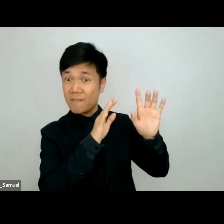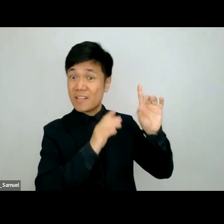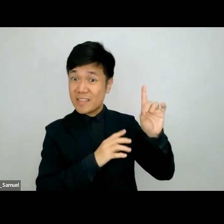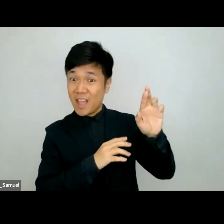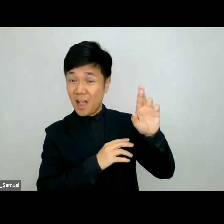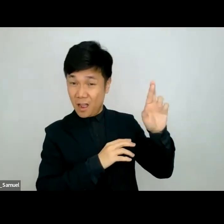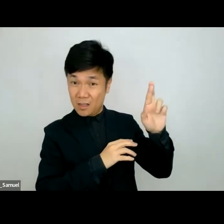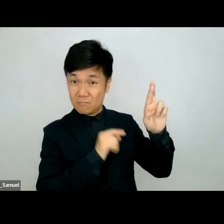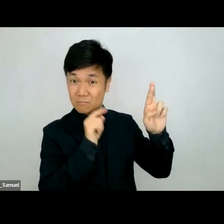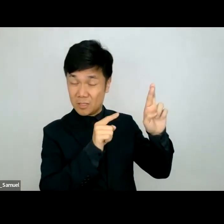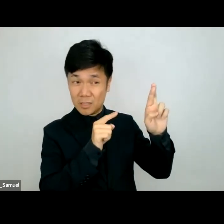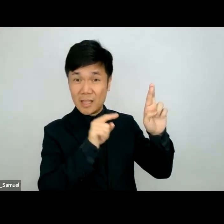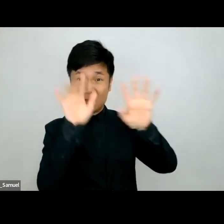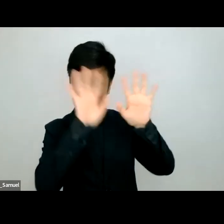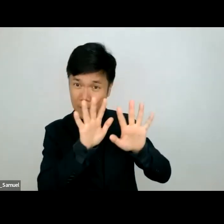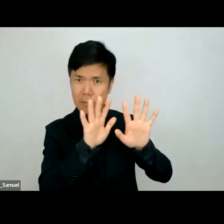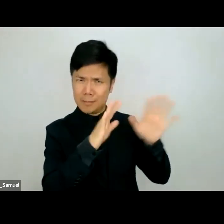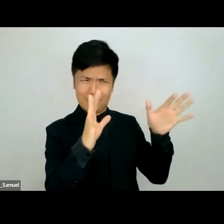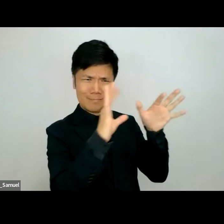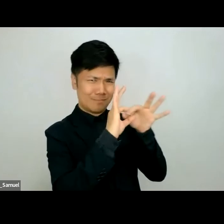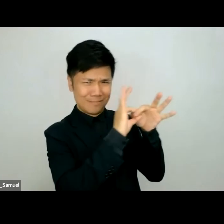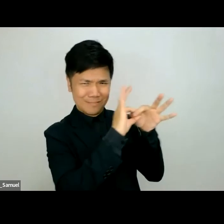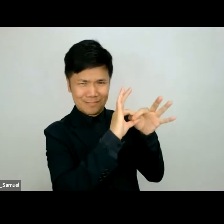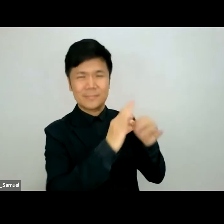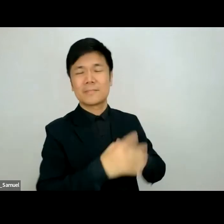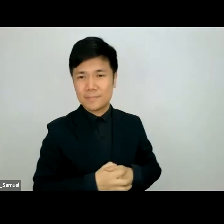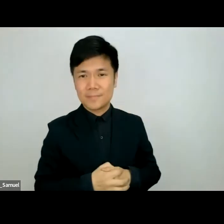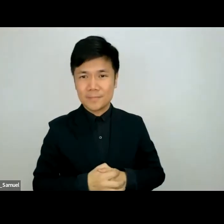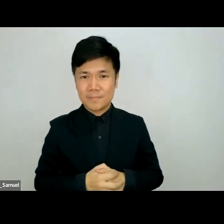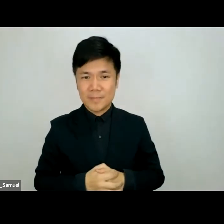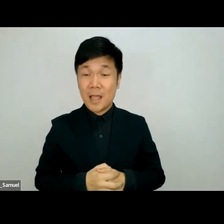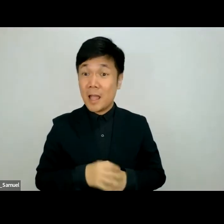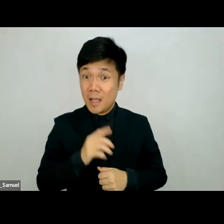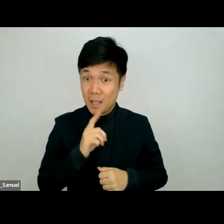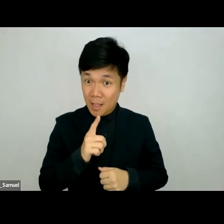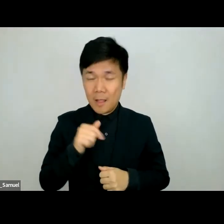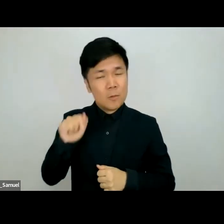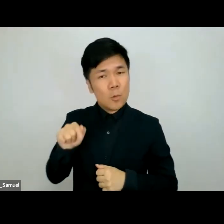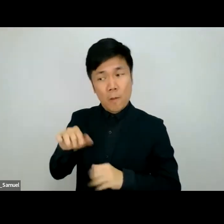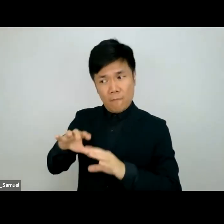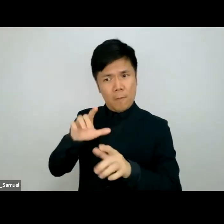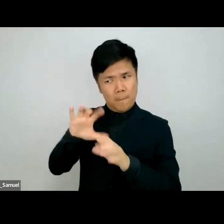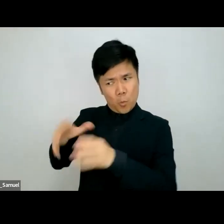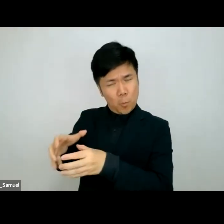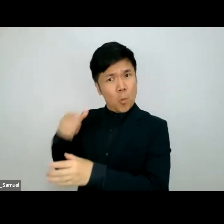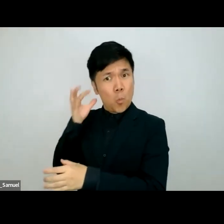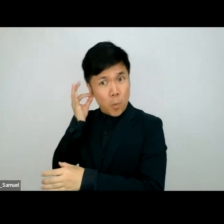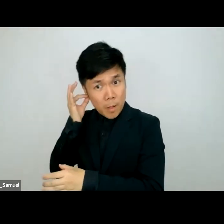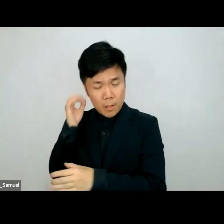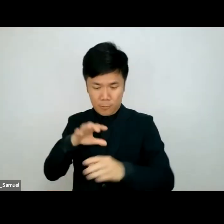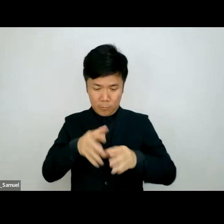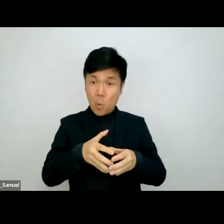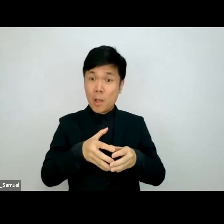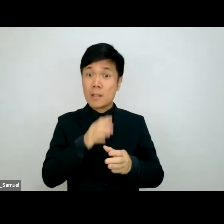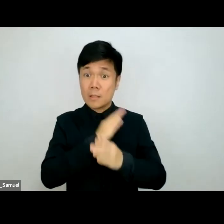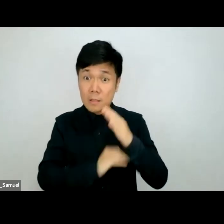cela parle de l'action climatique et la situation des personnes en situation de handicap. les